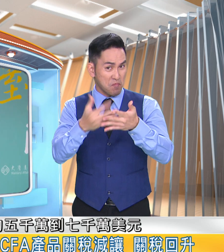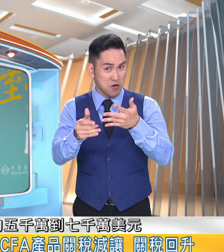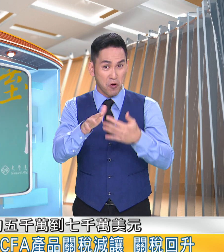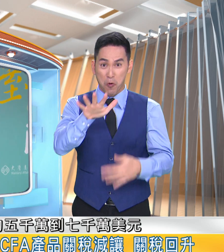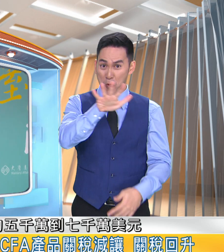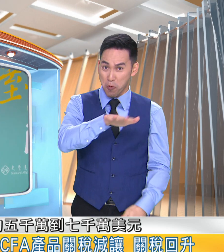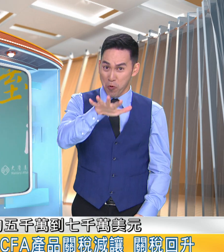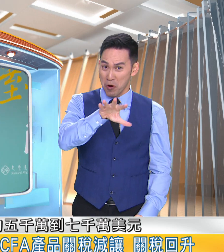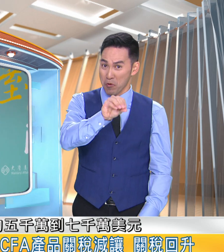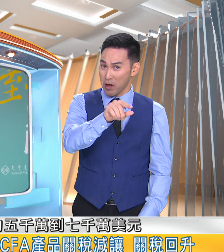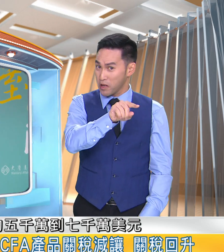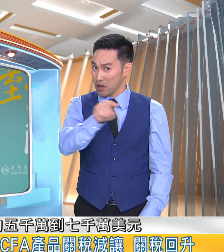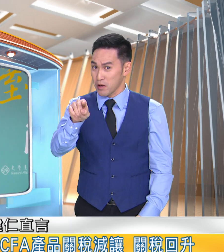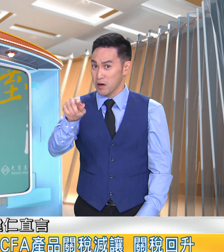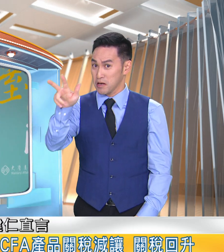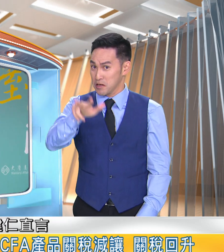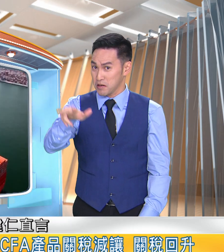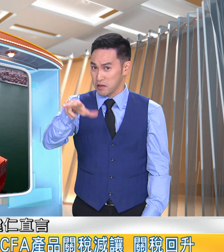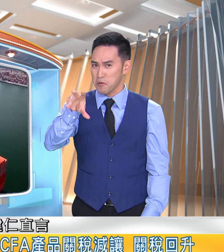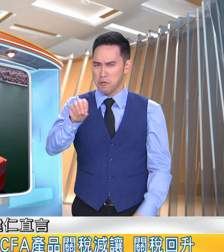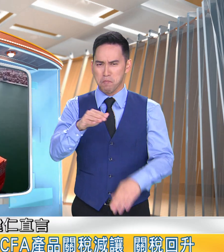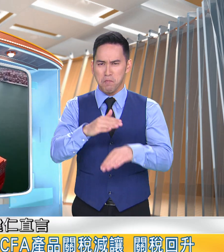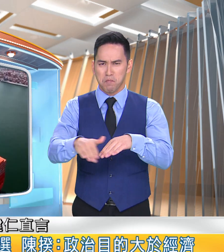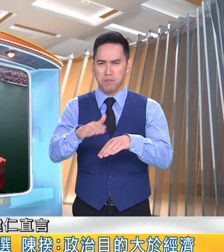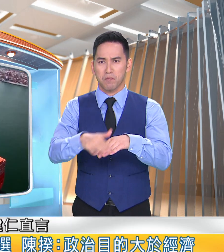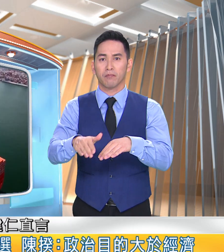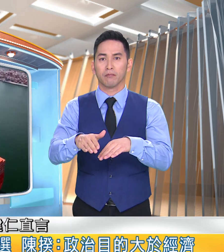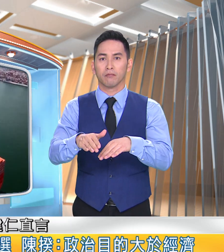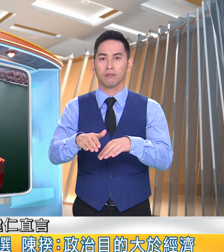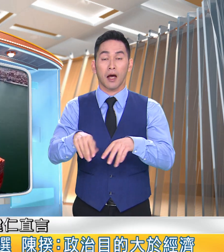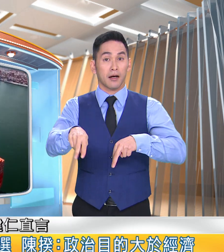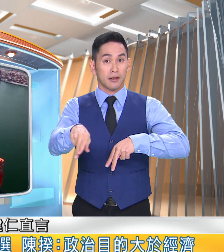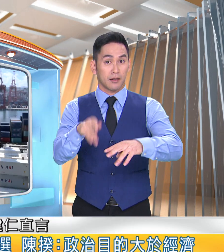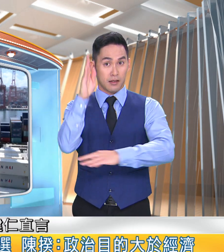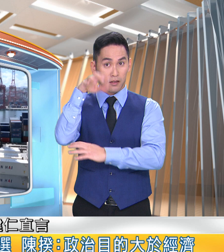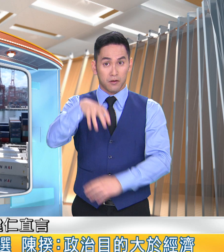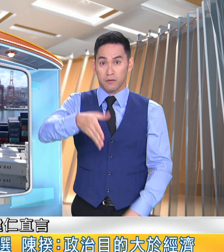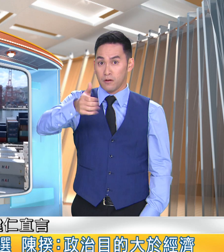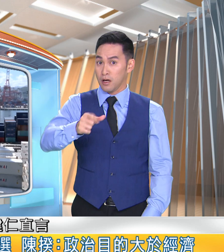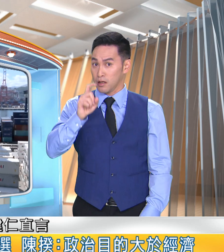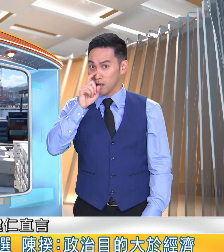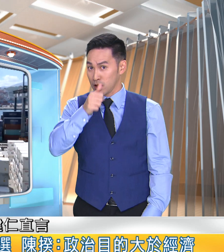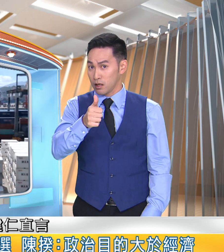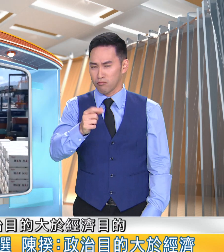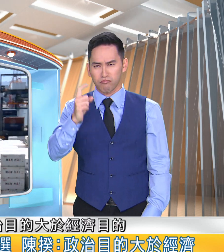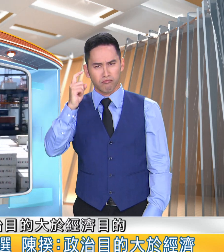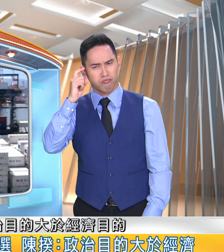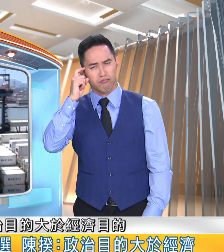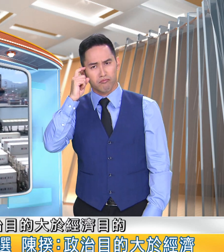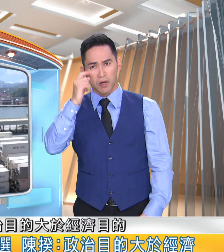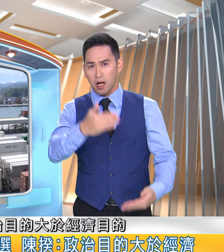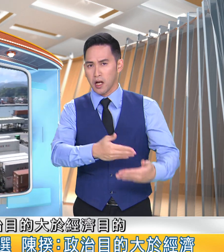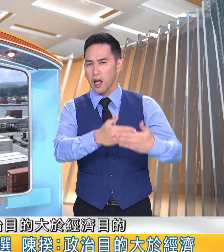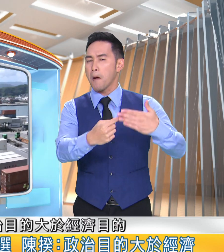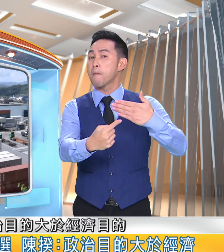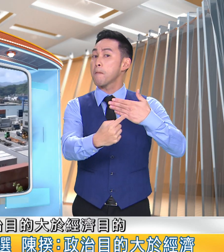5000万到7000万美元。而行政院长陈建仁直言，中国此举的政治目